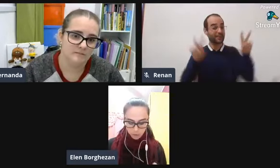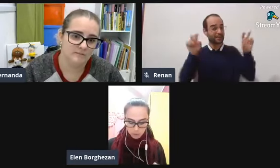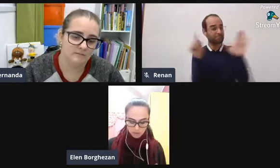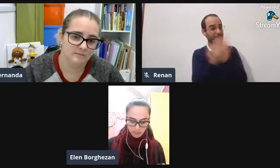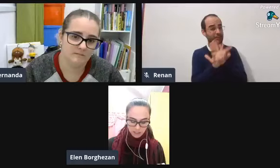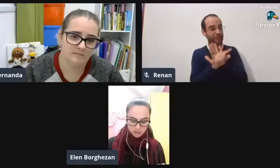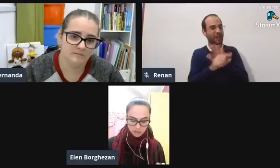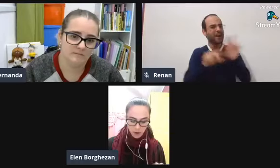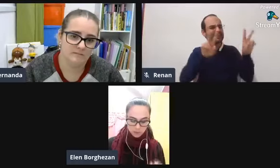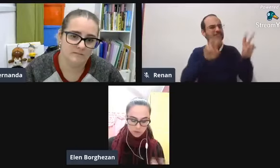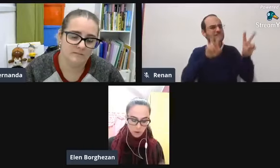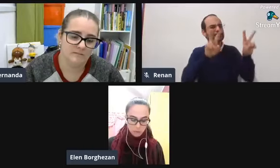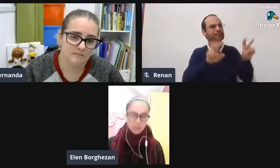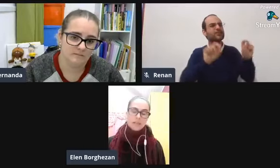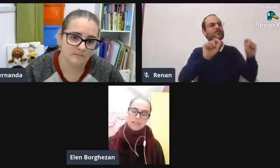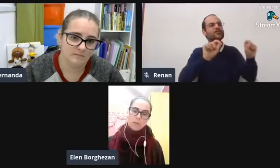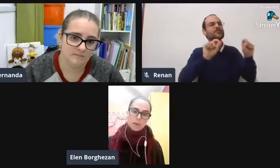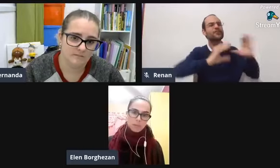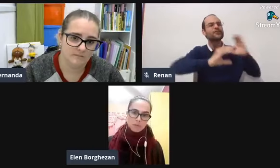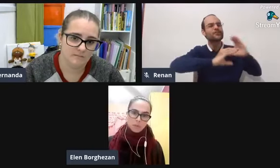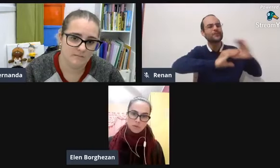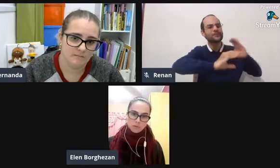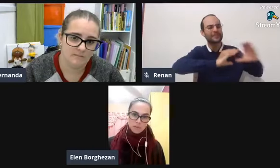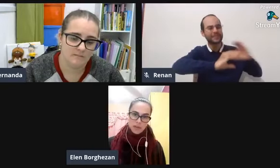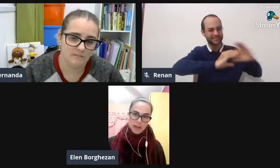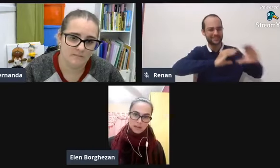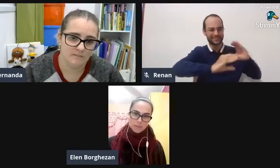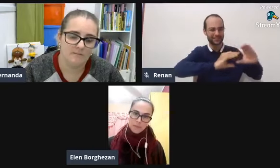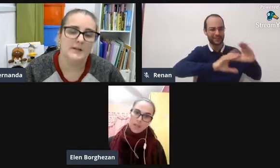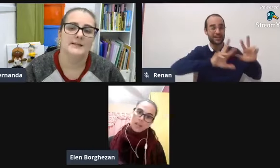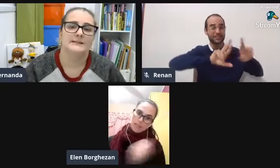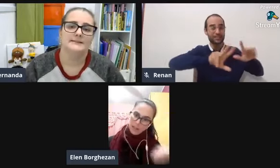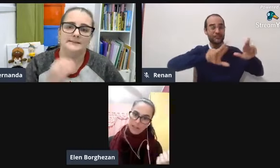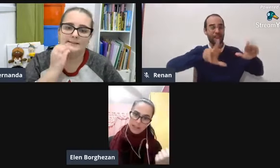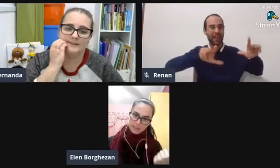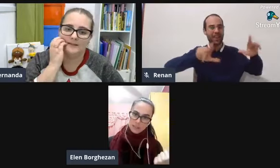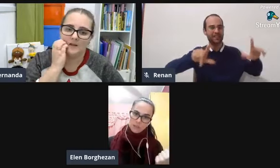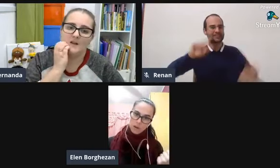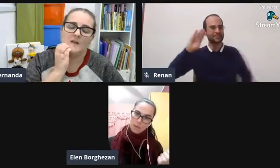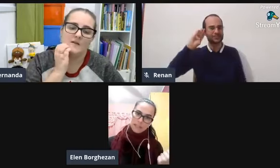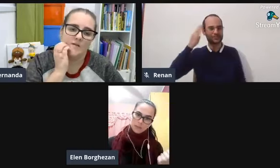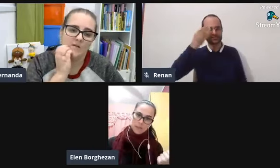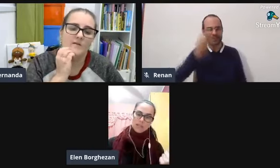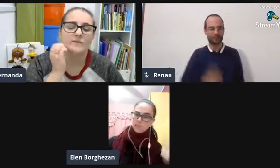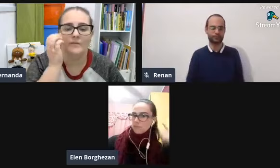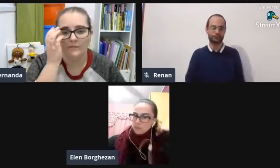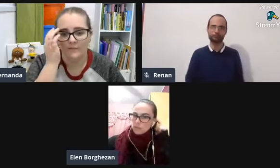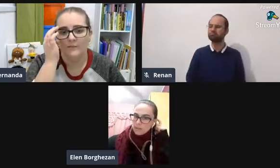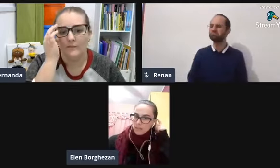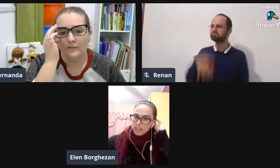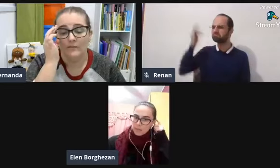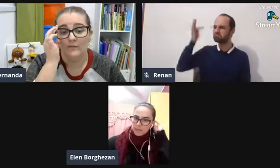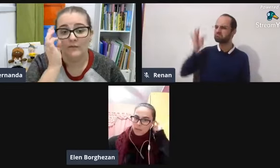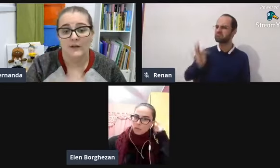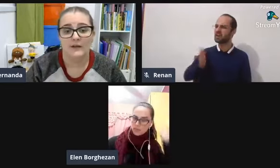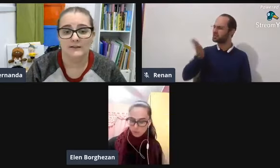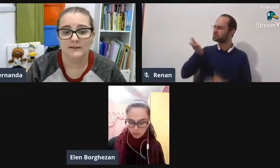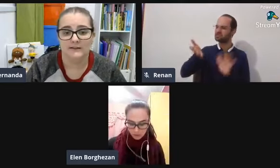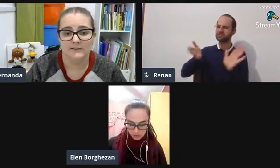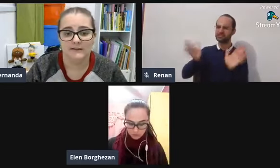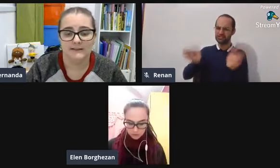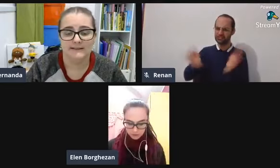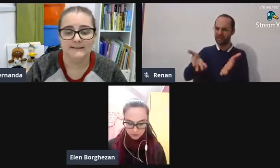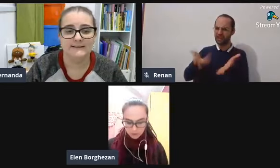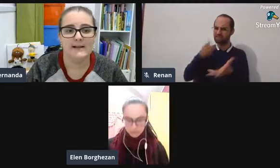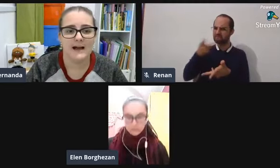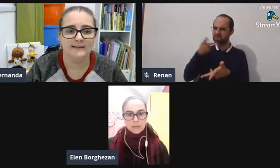um pouco sobre as diferentes formas de comunicação para a pessoa surdo-cega. Foi aquelas que tu tinha comentado antes, mas se tu quiser falar mais algumas